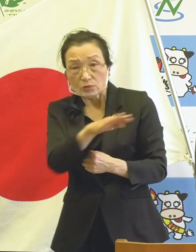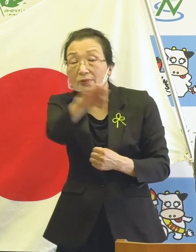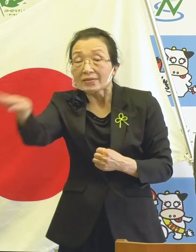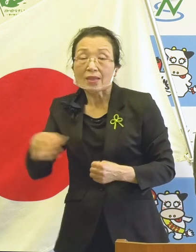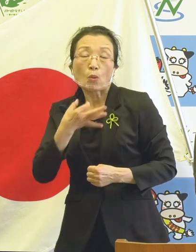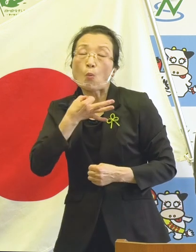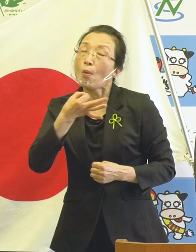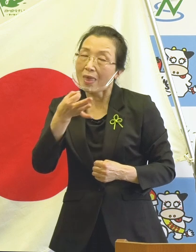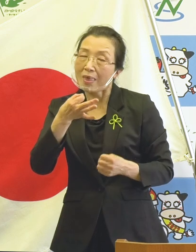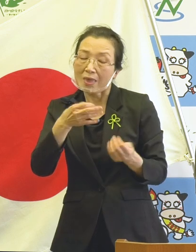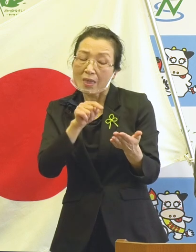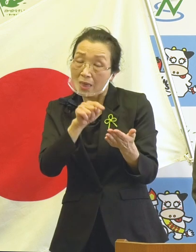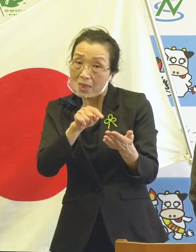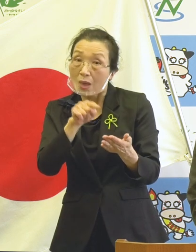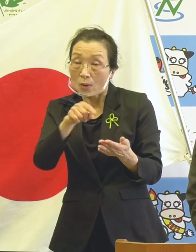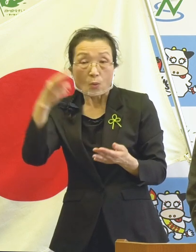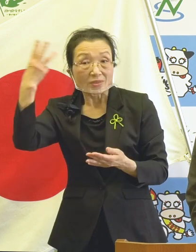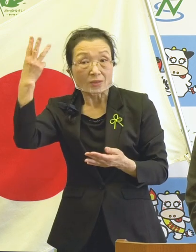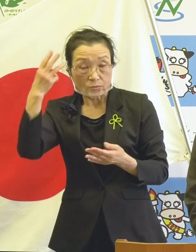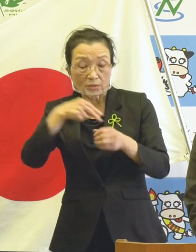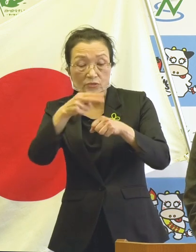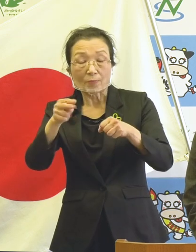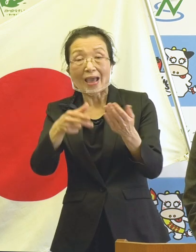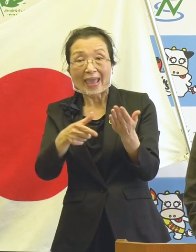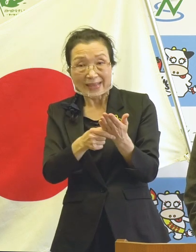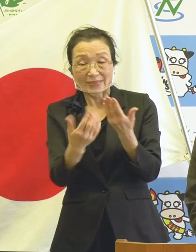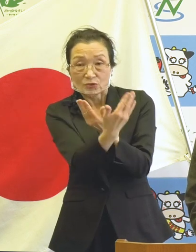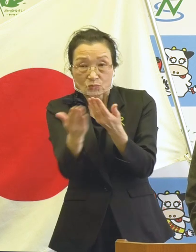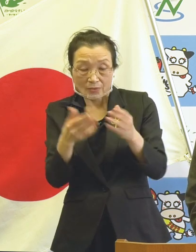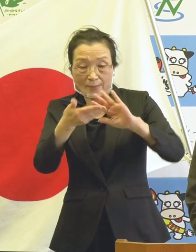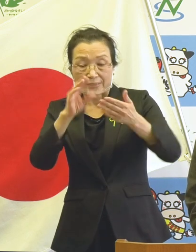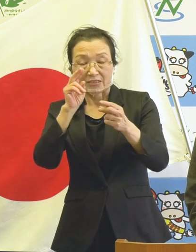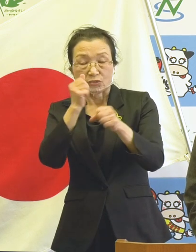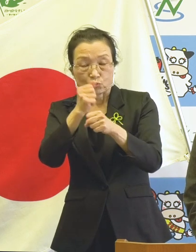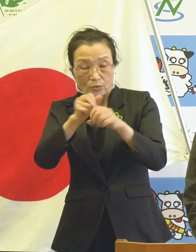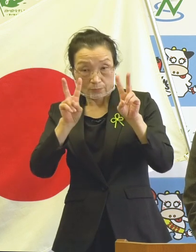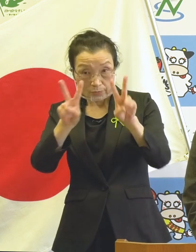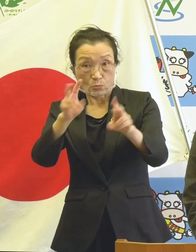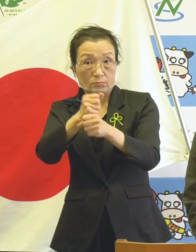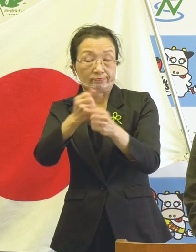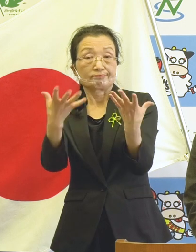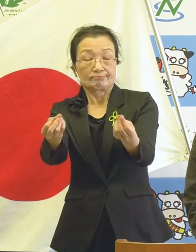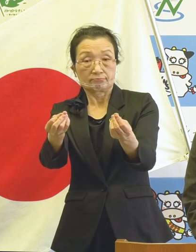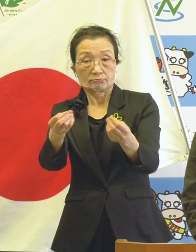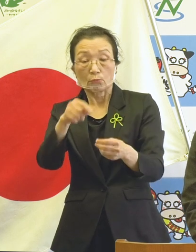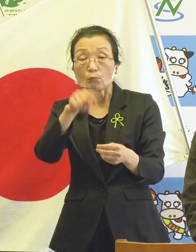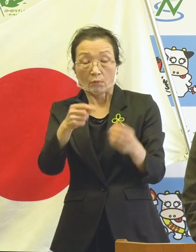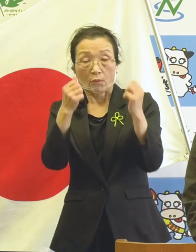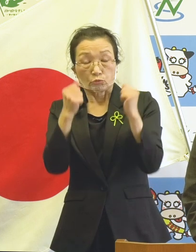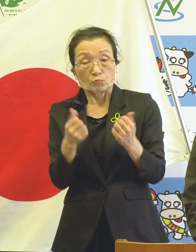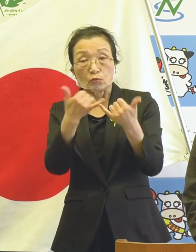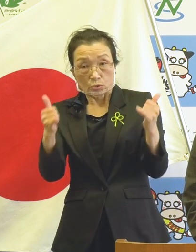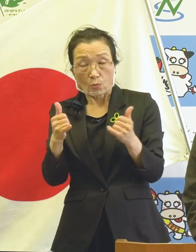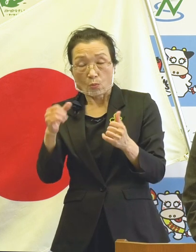考に、この度那須塩原駅周辺まちづくりビジョンを策定しました。ビジョンでは、住む人来る人